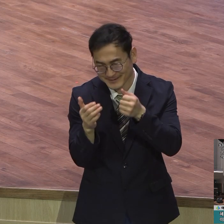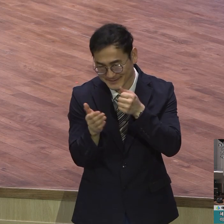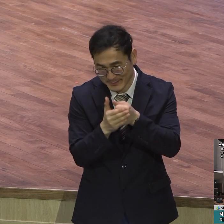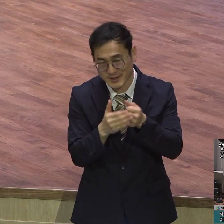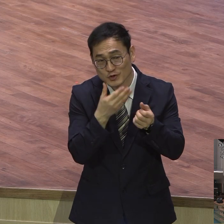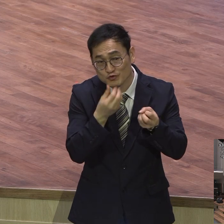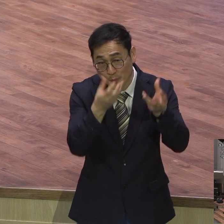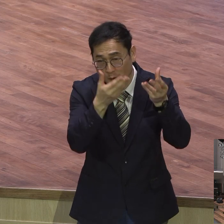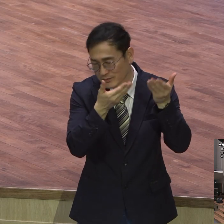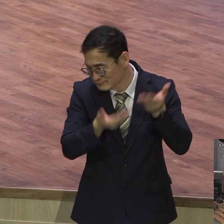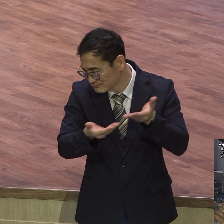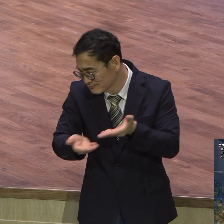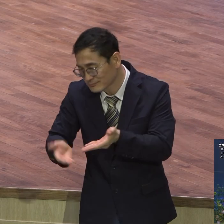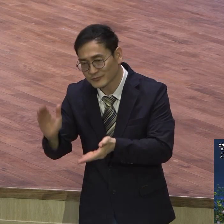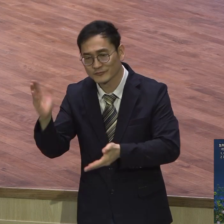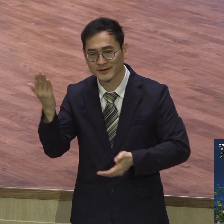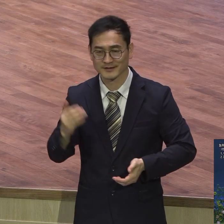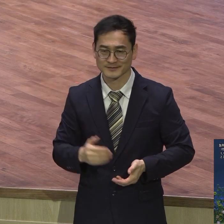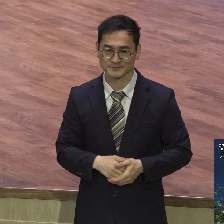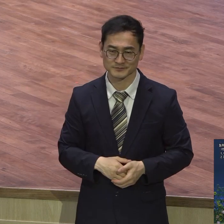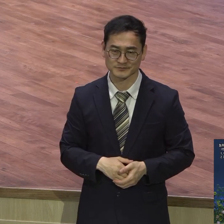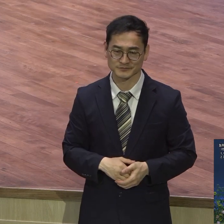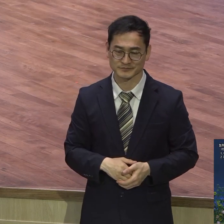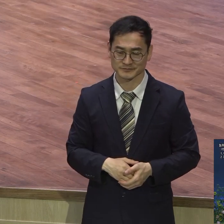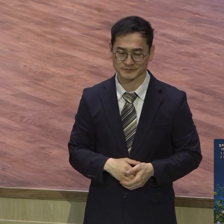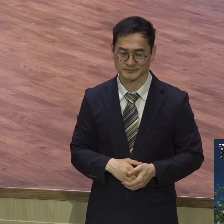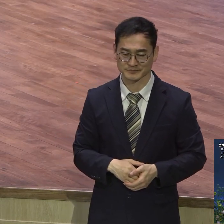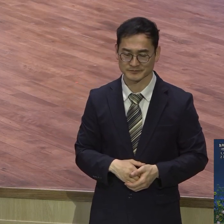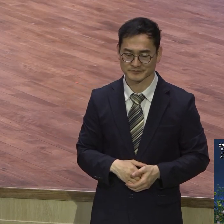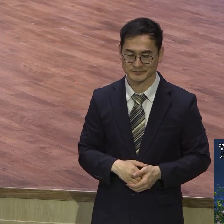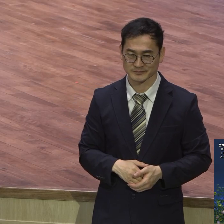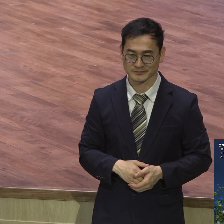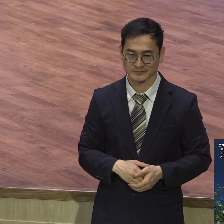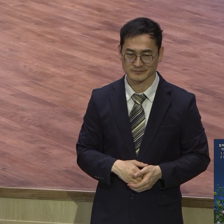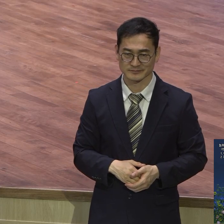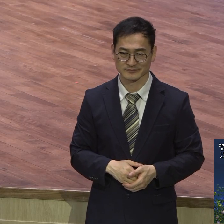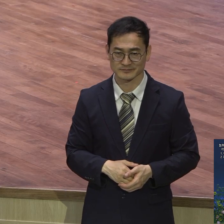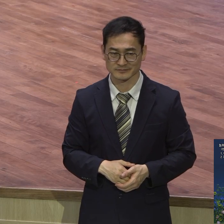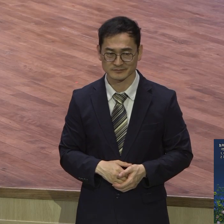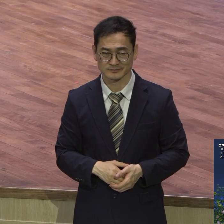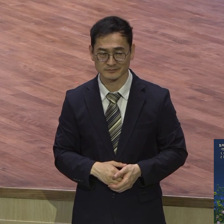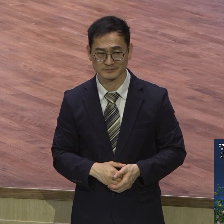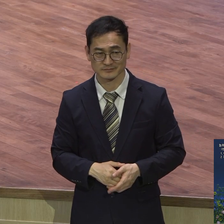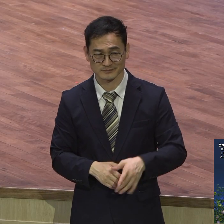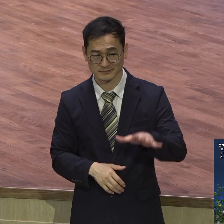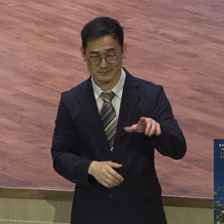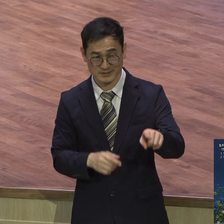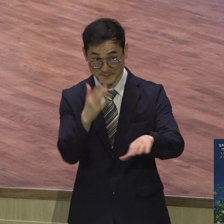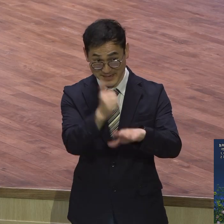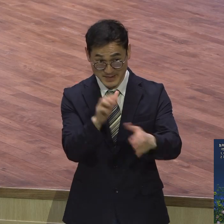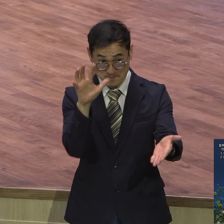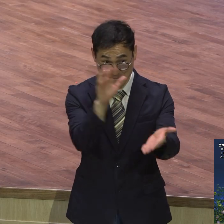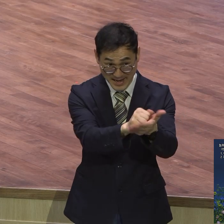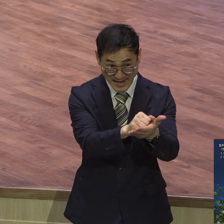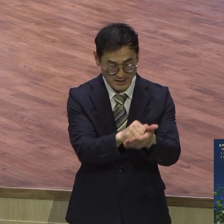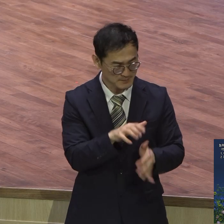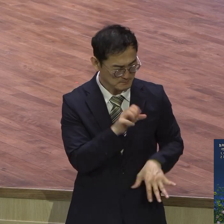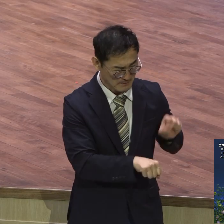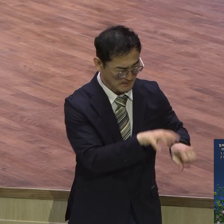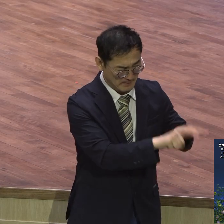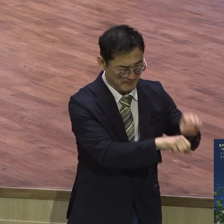갈랩이 지른 이 전쟁을 끝으로 가난 정복 전쟁은 거치게 됩니다 요하